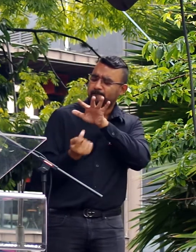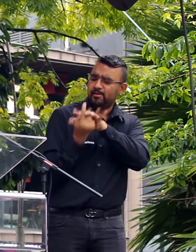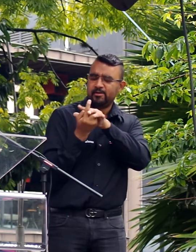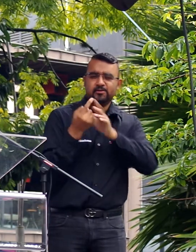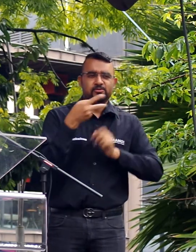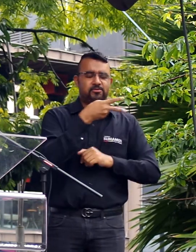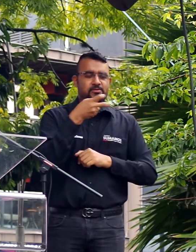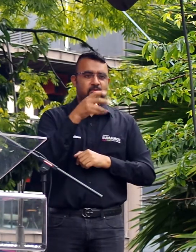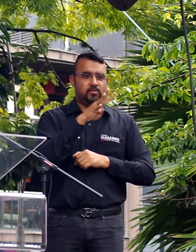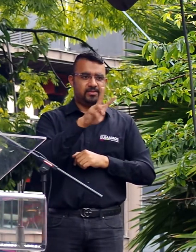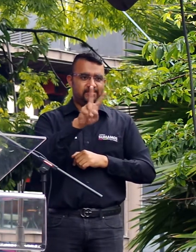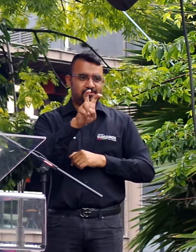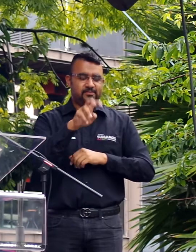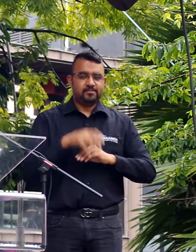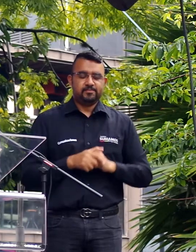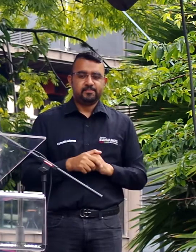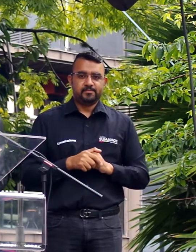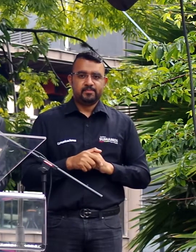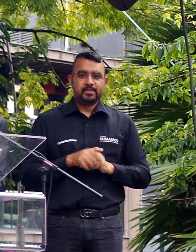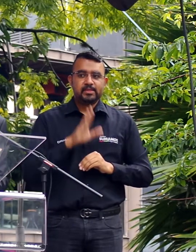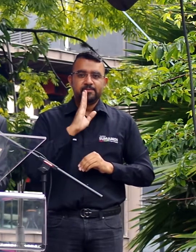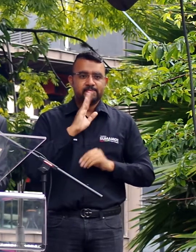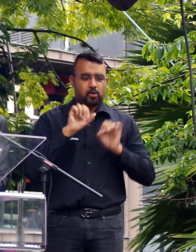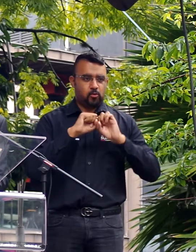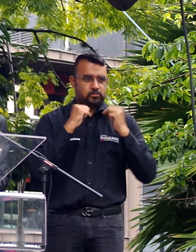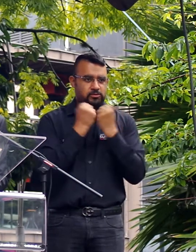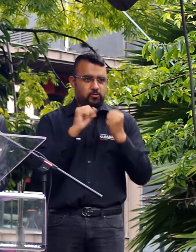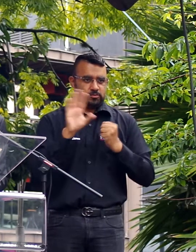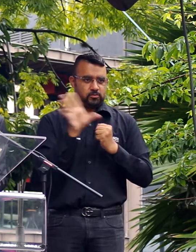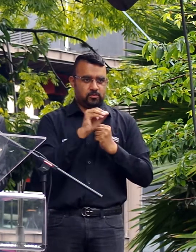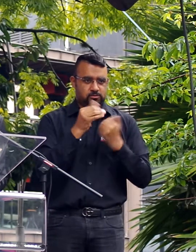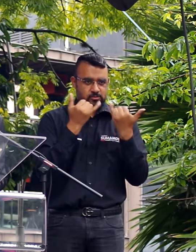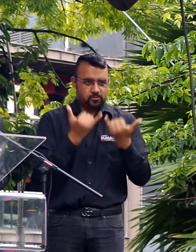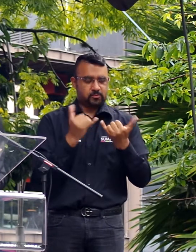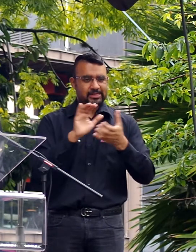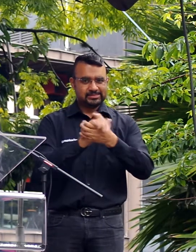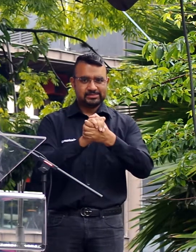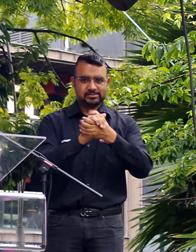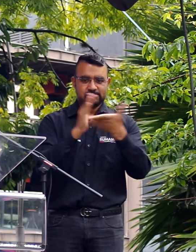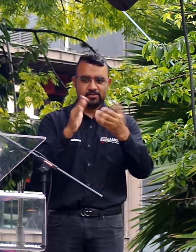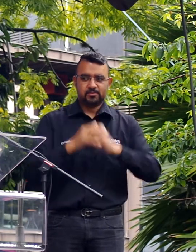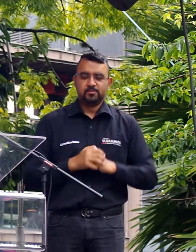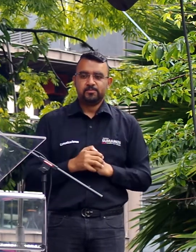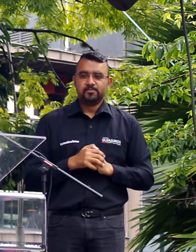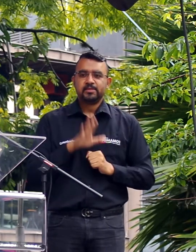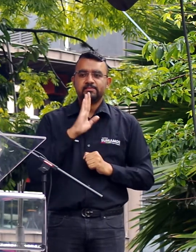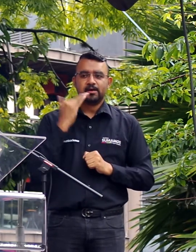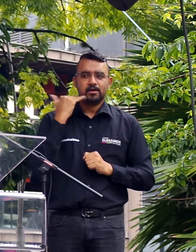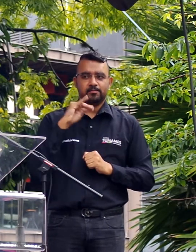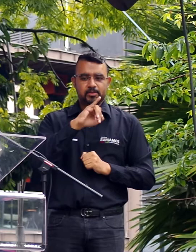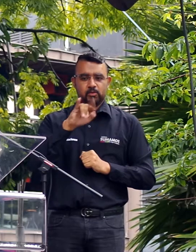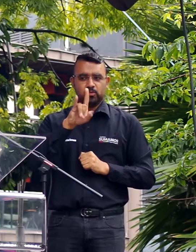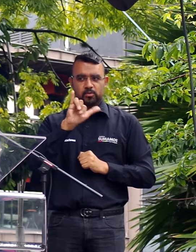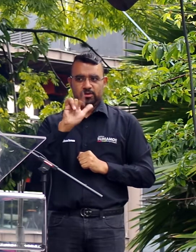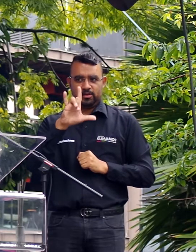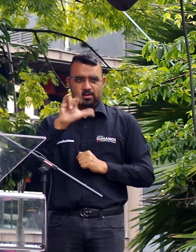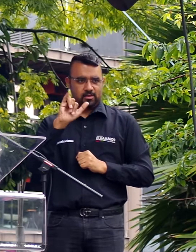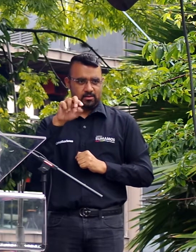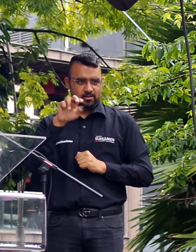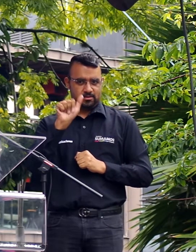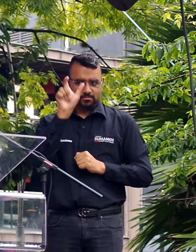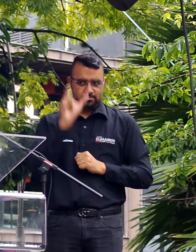municipio. Saludar a todo el Consejo Municipal de Envigado, en cabeza de Juliana Álvarez, su